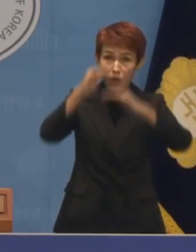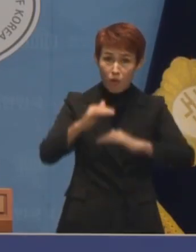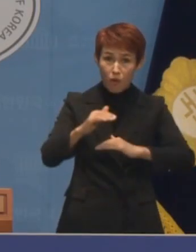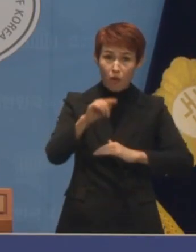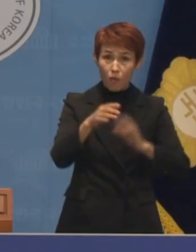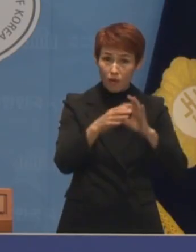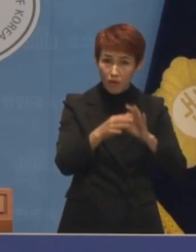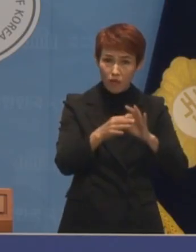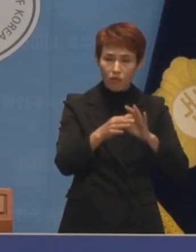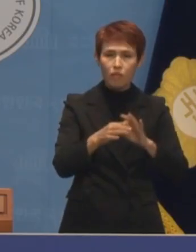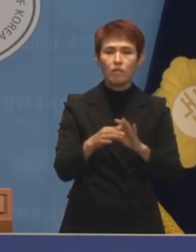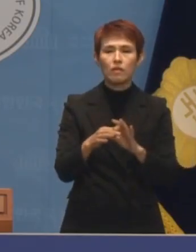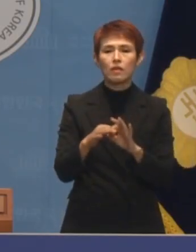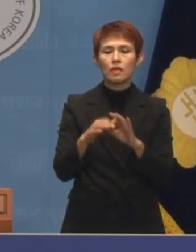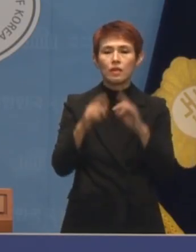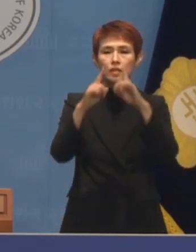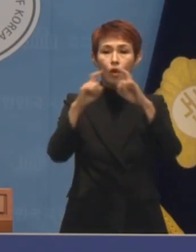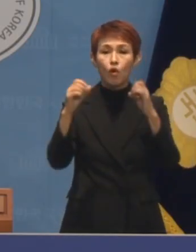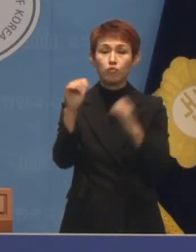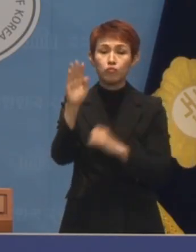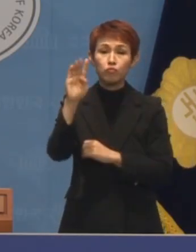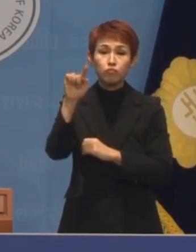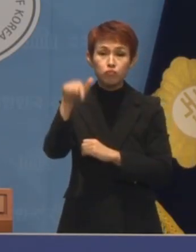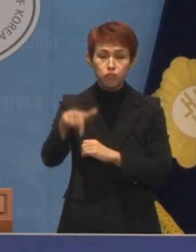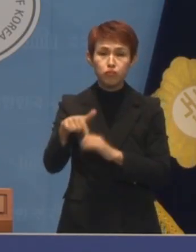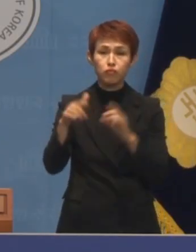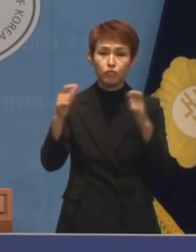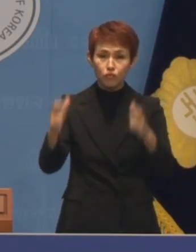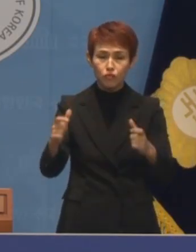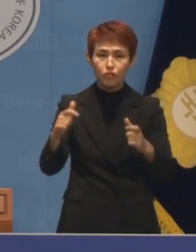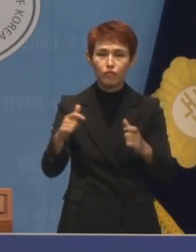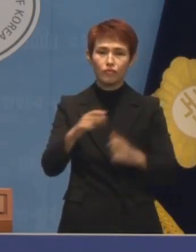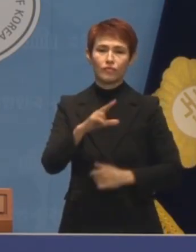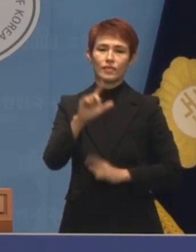위원장이 관련돼서 이제 브리핑하겠습니다. 감사합니다.